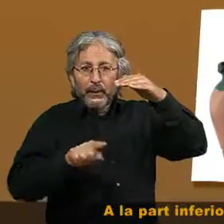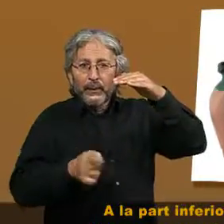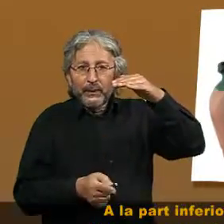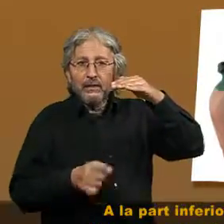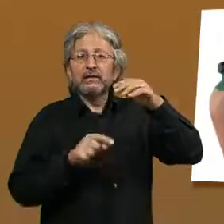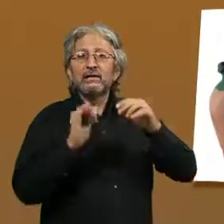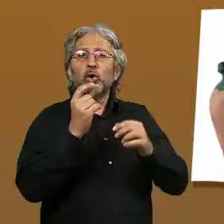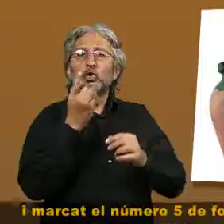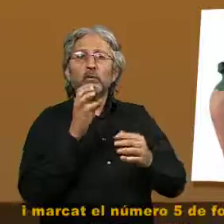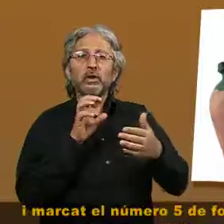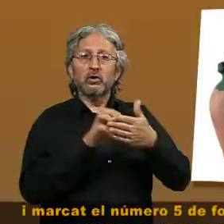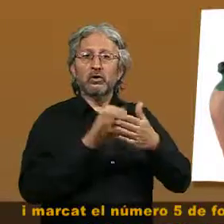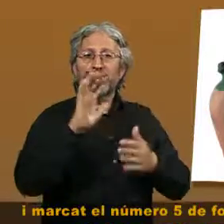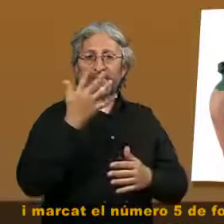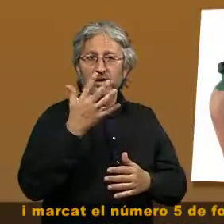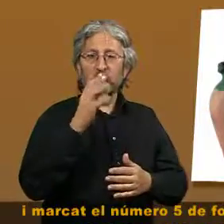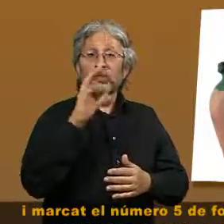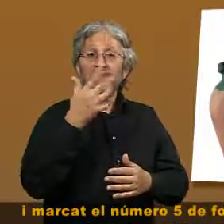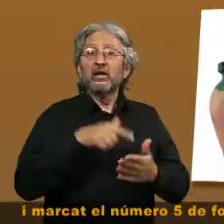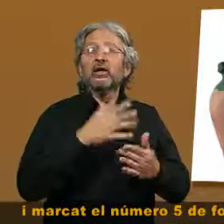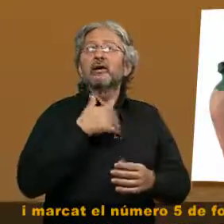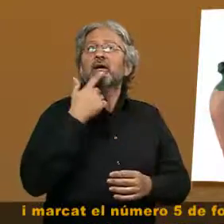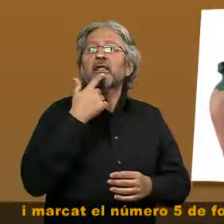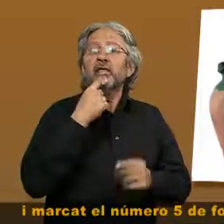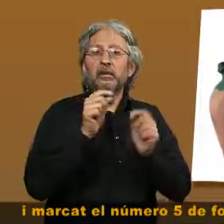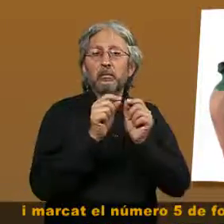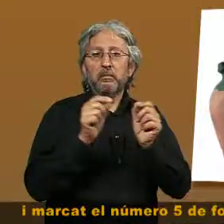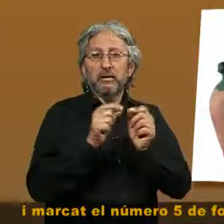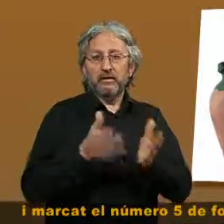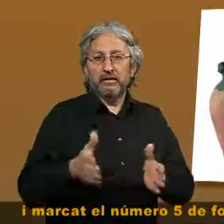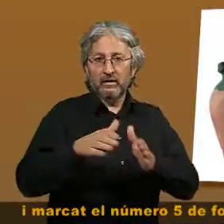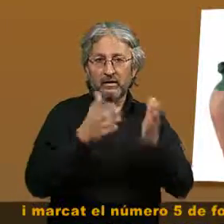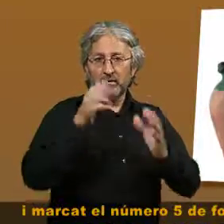el número 5 de forma incisa, que indica la mida del càntir.